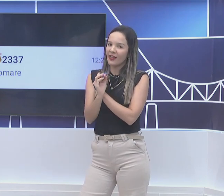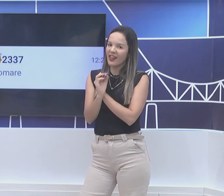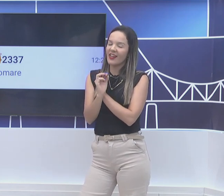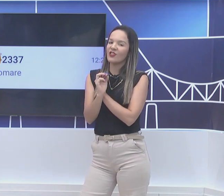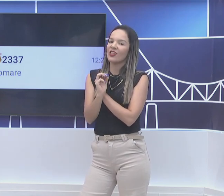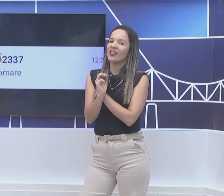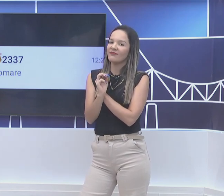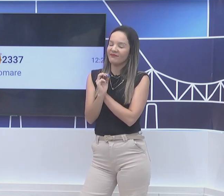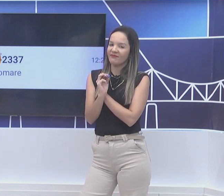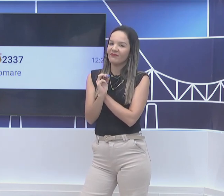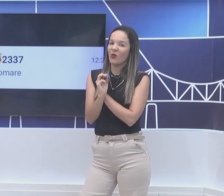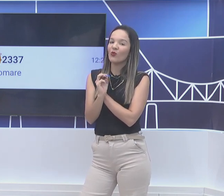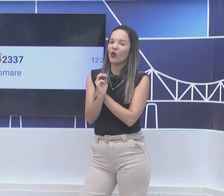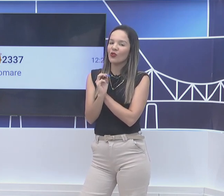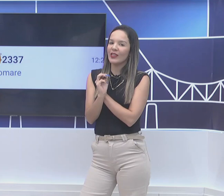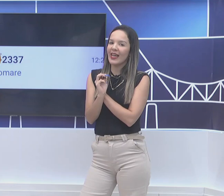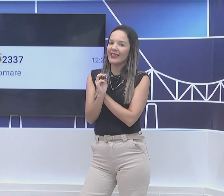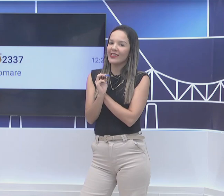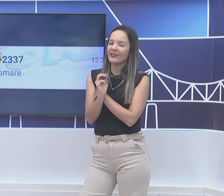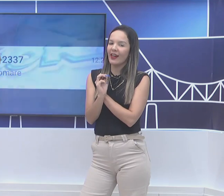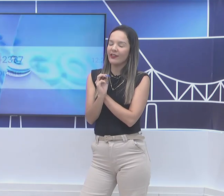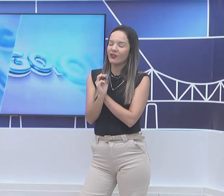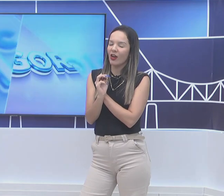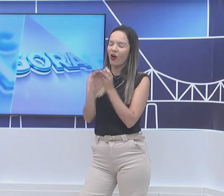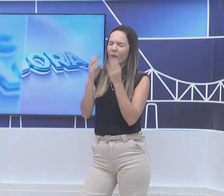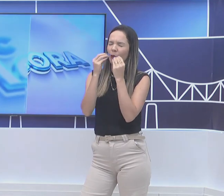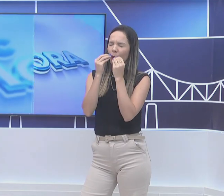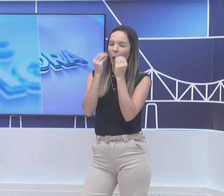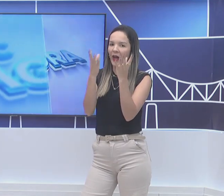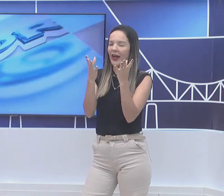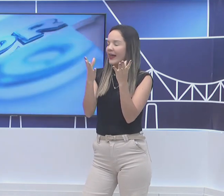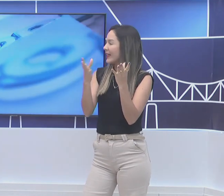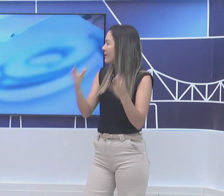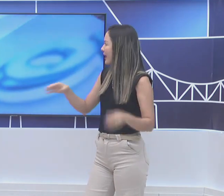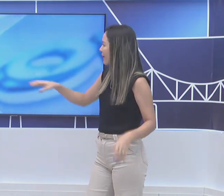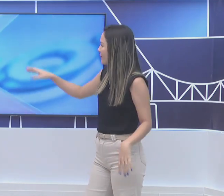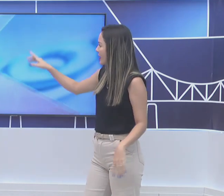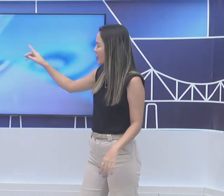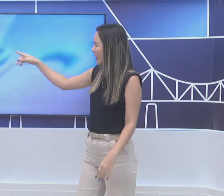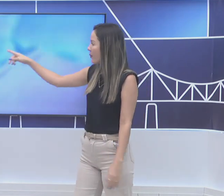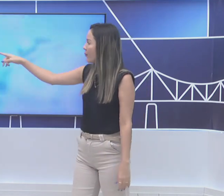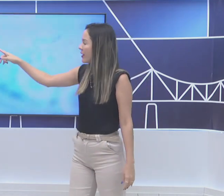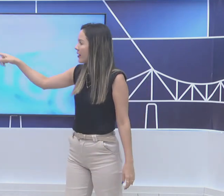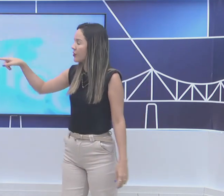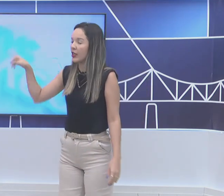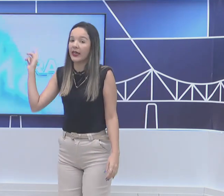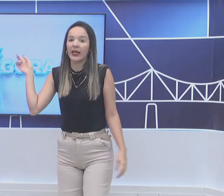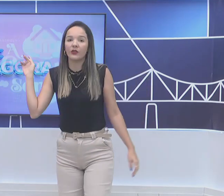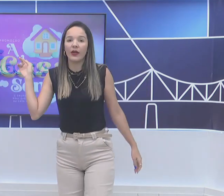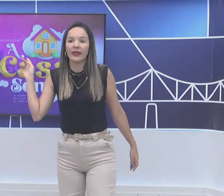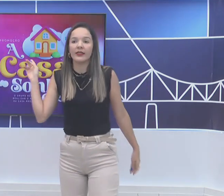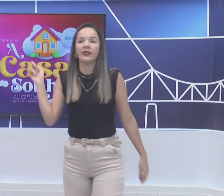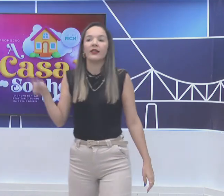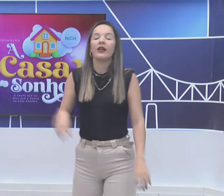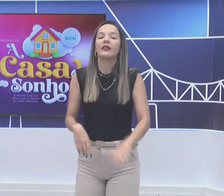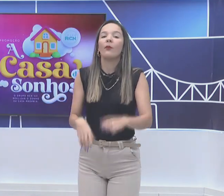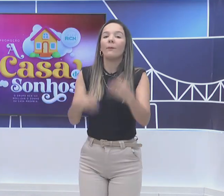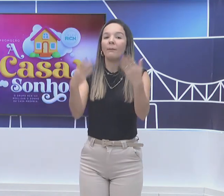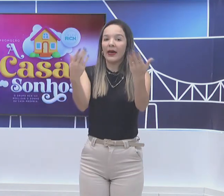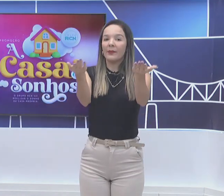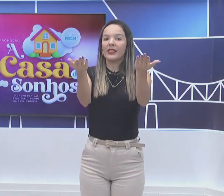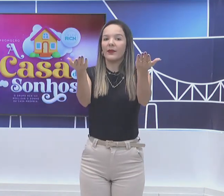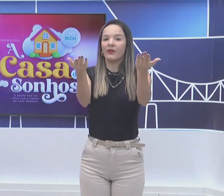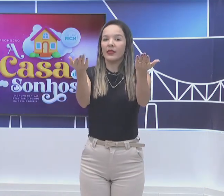cerveja Pode estampar Com 12 unidades da Antártica Que maravilha Acho que era uma mulher que tinha ganhado esse Parabéns pra